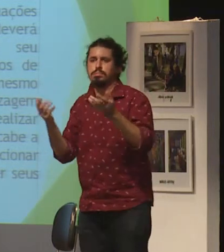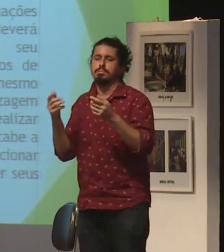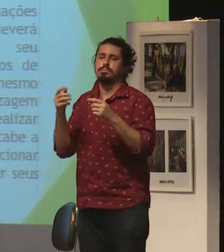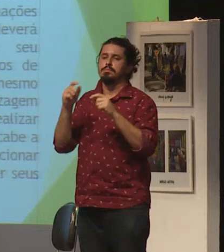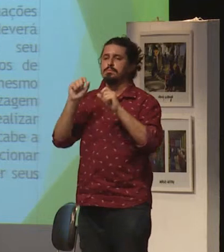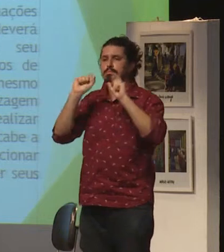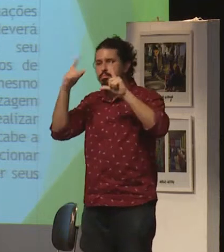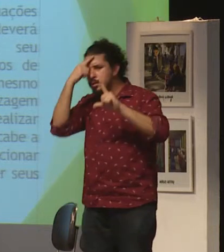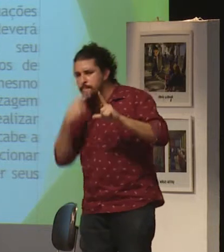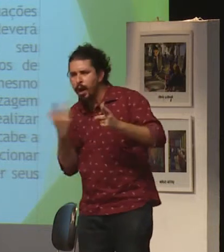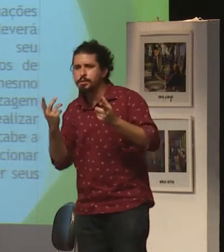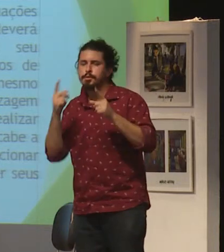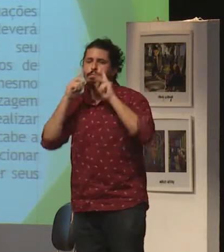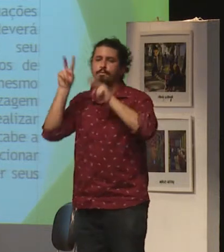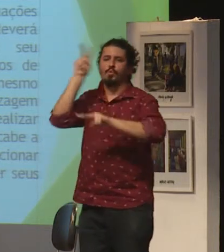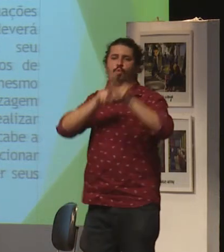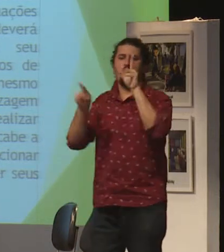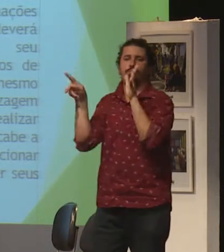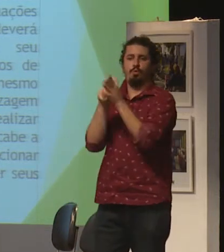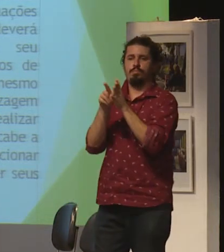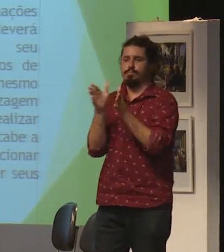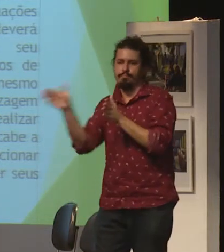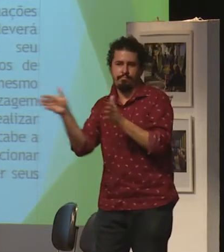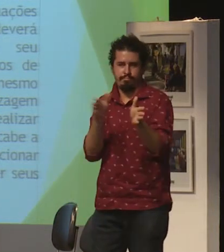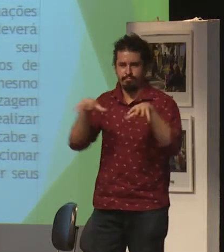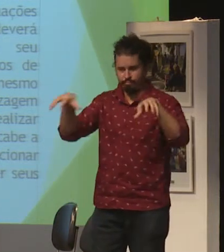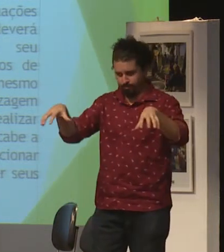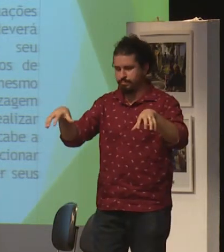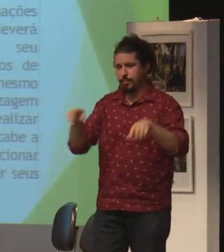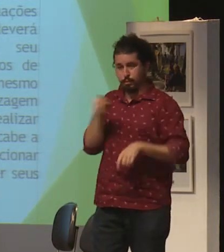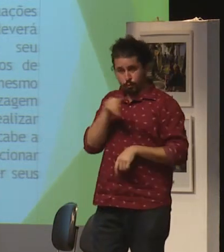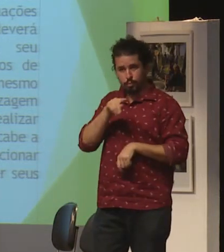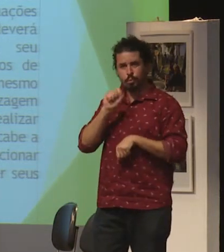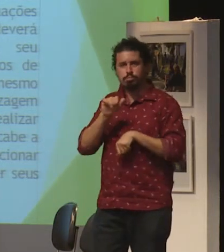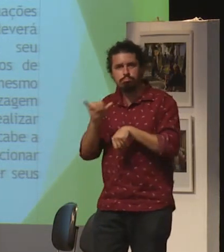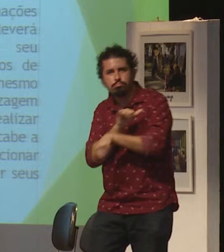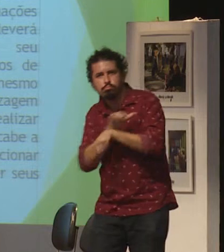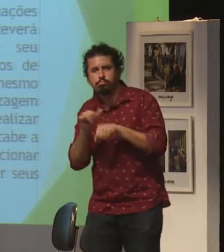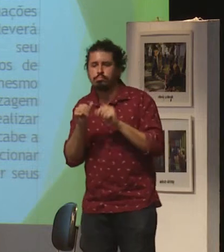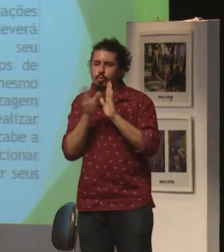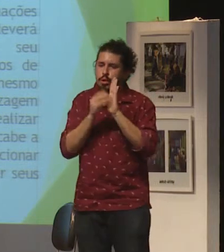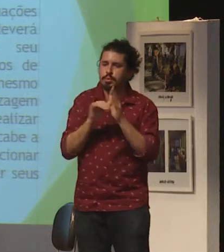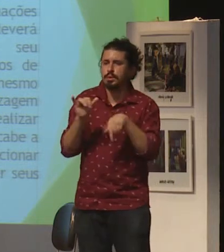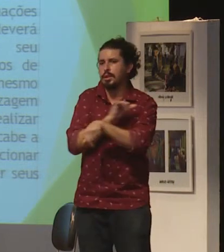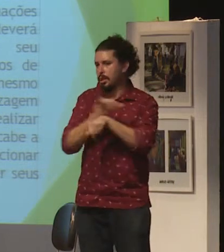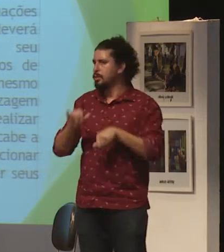tudo passado através da língua de sinais, com imagens, um tanto quanto mais visual. São 2 formas de ensino diferentes, são estratégias diferentes.